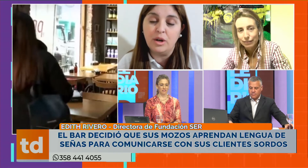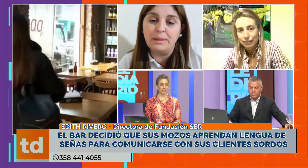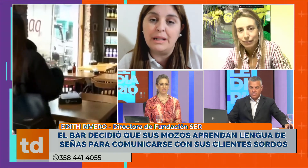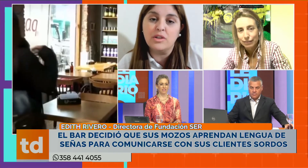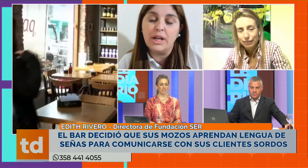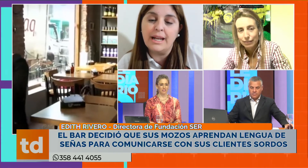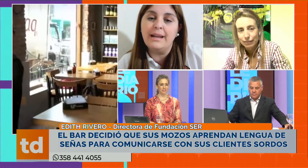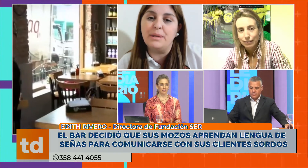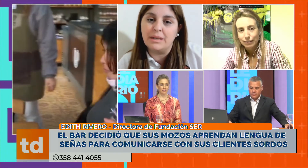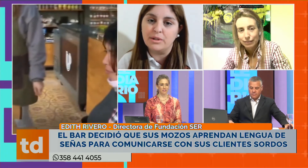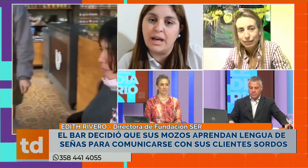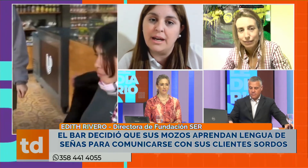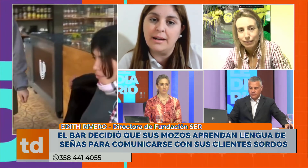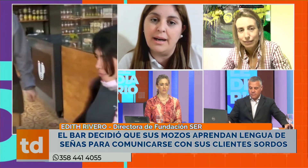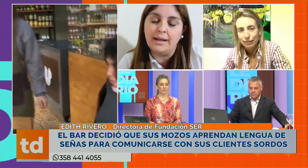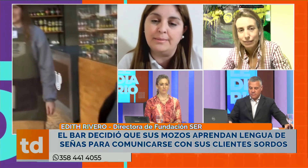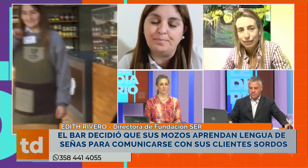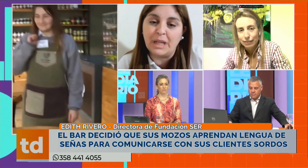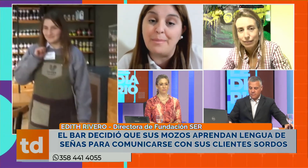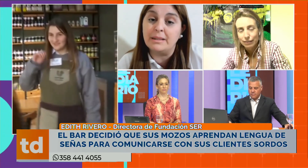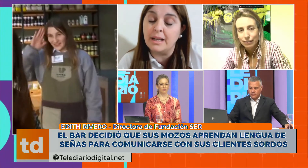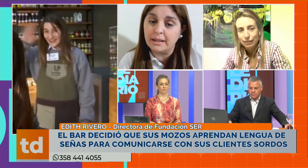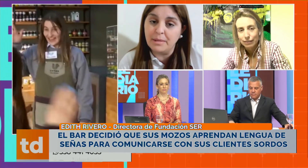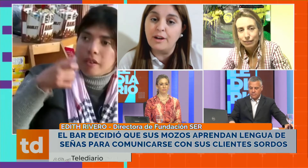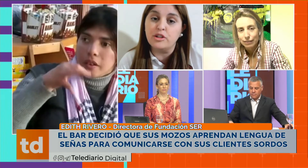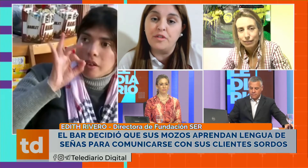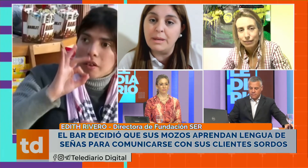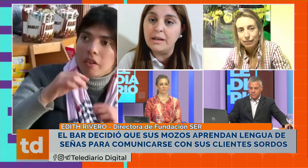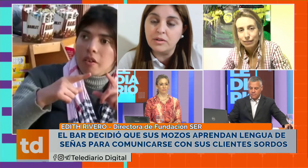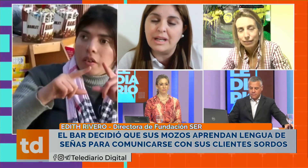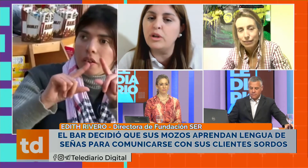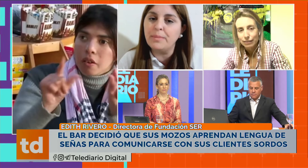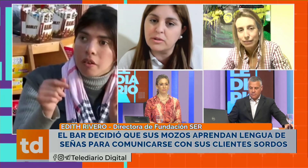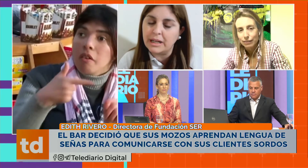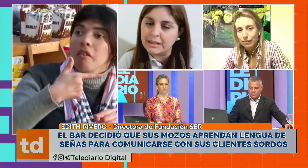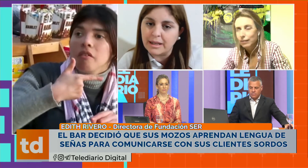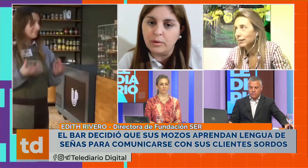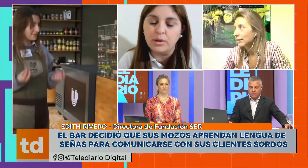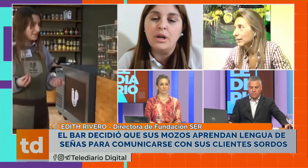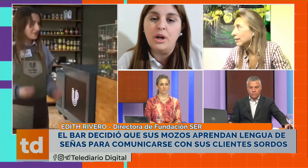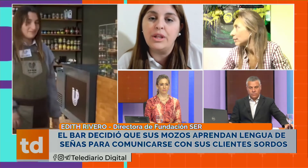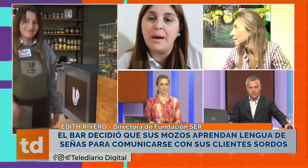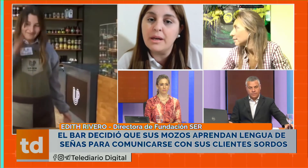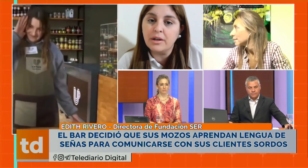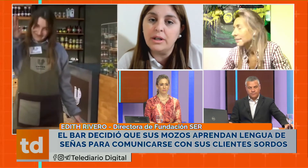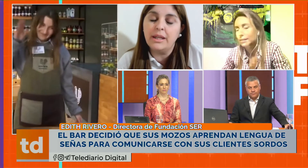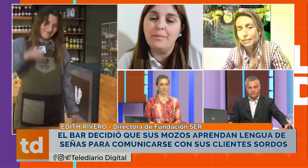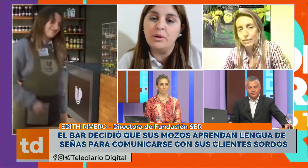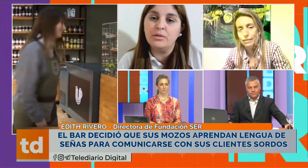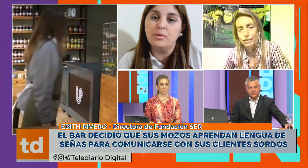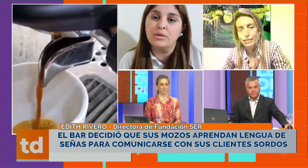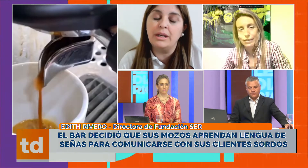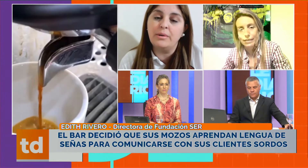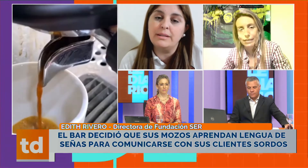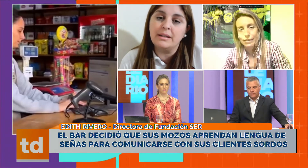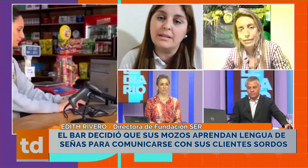hospital zonal, empezamos a capacitar también a los enfermeros, a todo el personal de salud. Los días miércoles damos curso